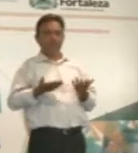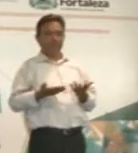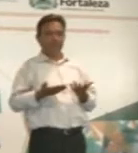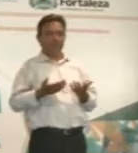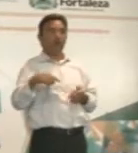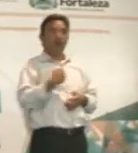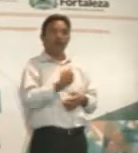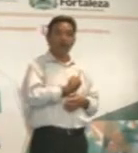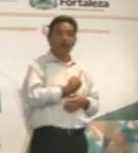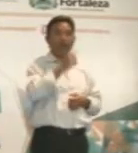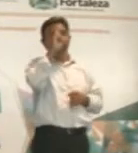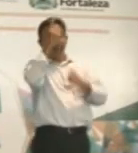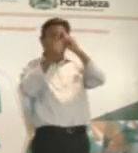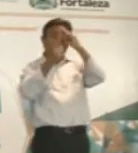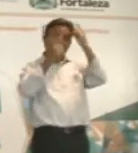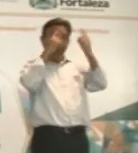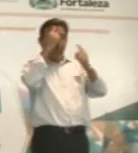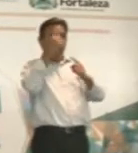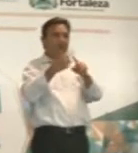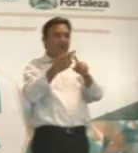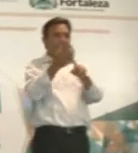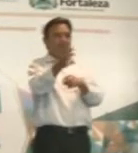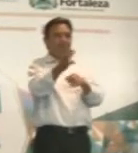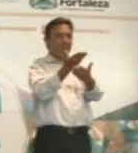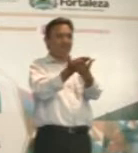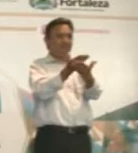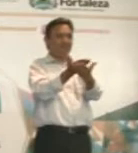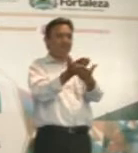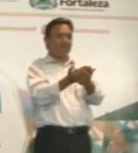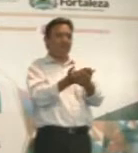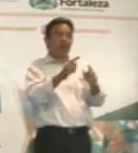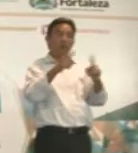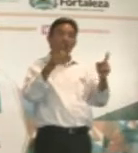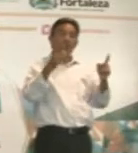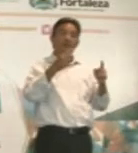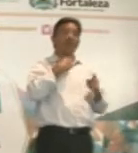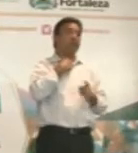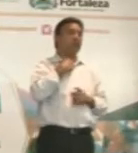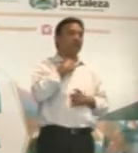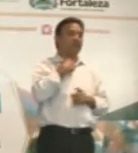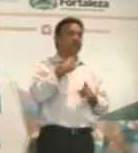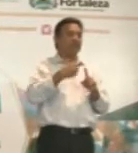nós criamos muitas historinhas. E esse versículo da principal, sabe qual é?